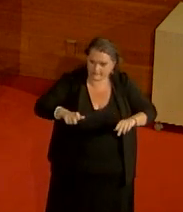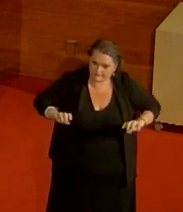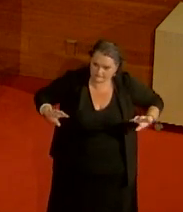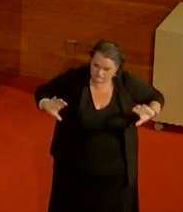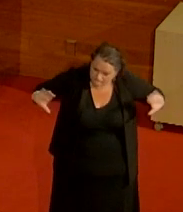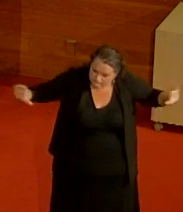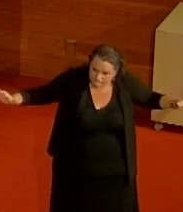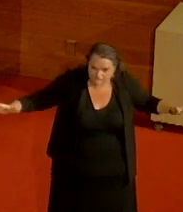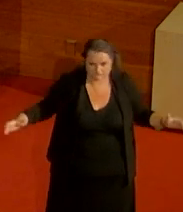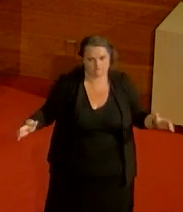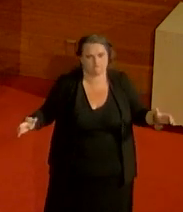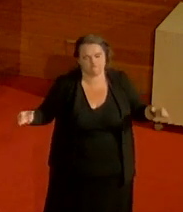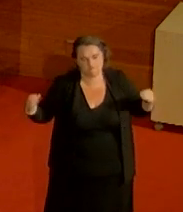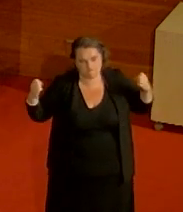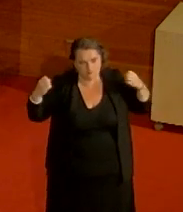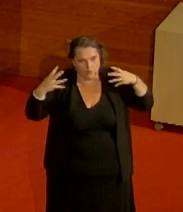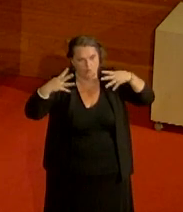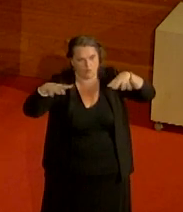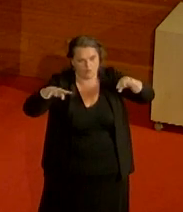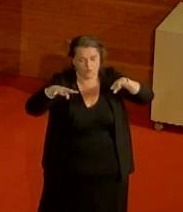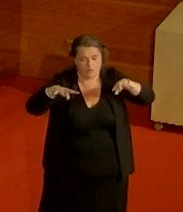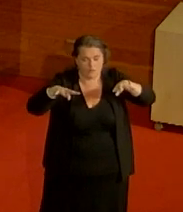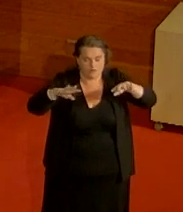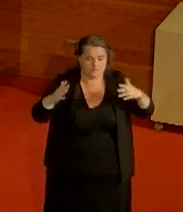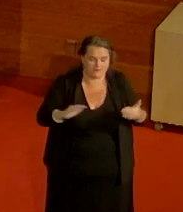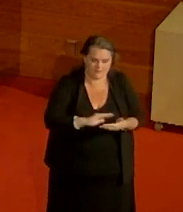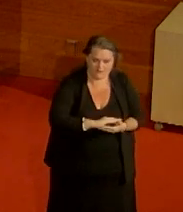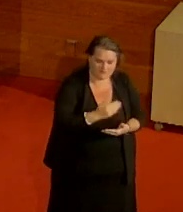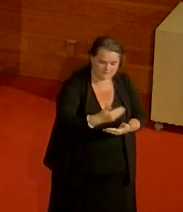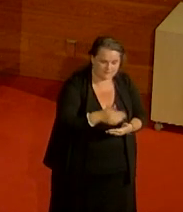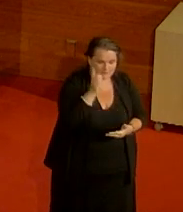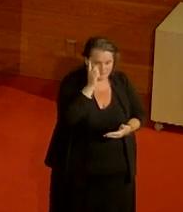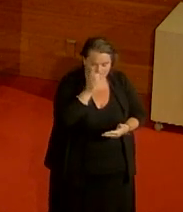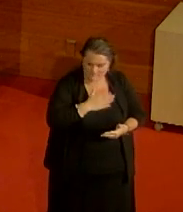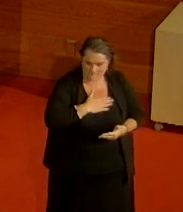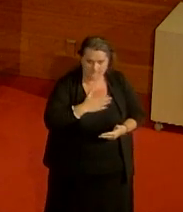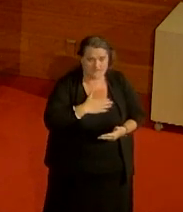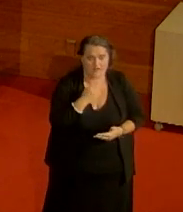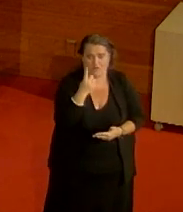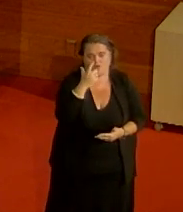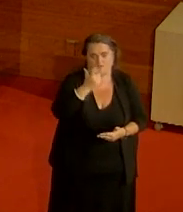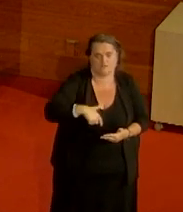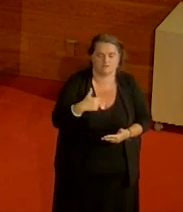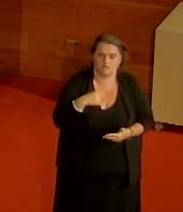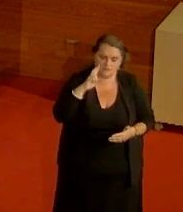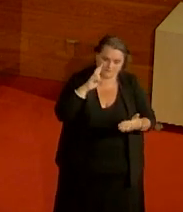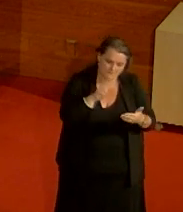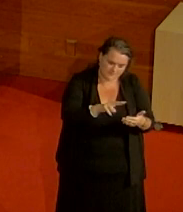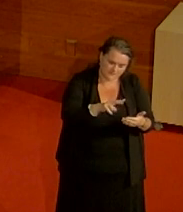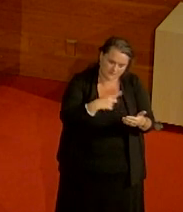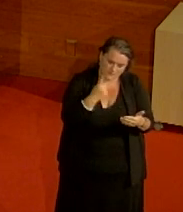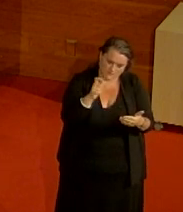reunirnos en horno a una televisión pero los ordenadores y móviles son para una persona que mira y una persona que